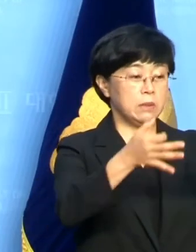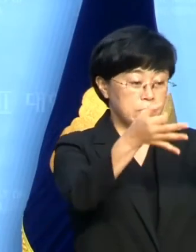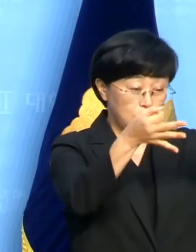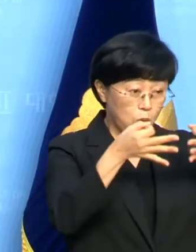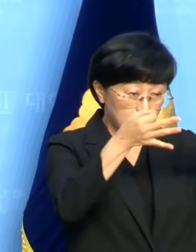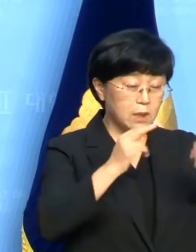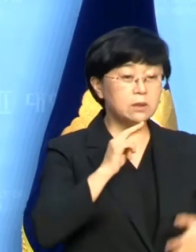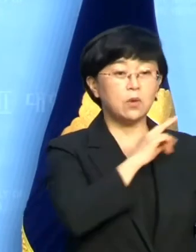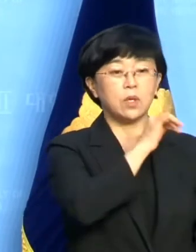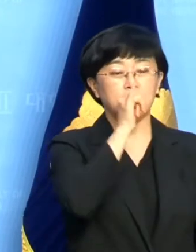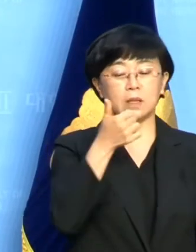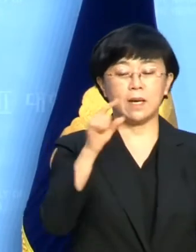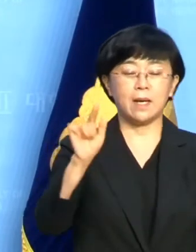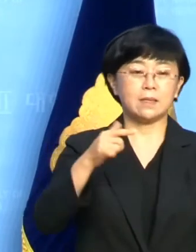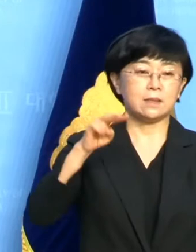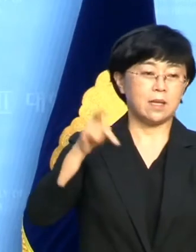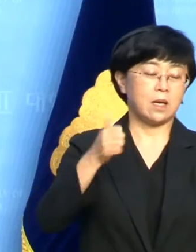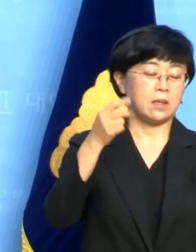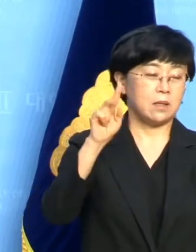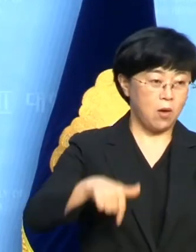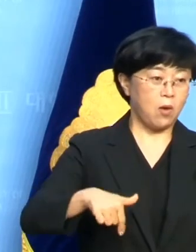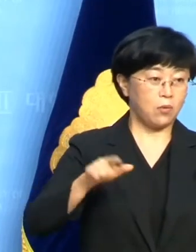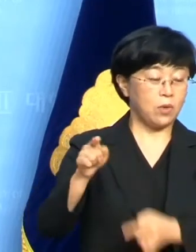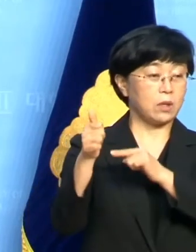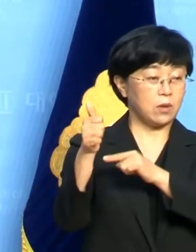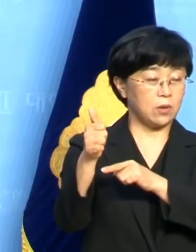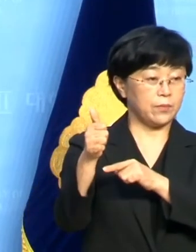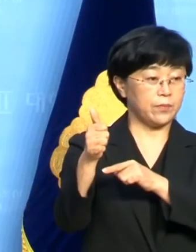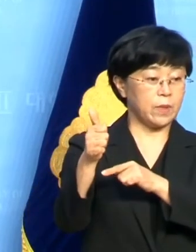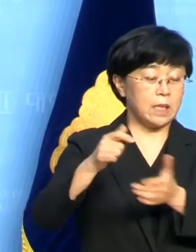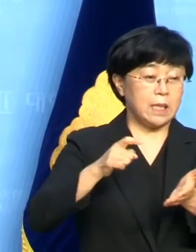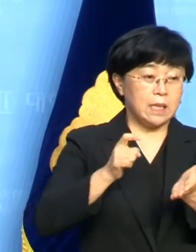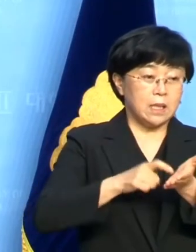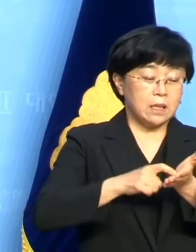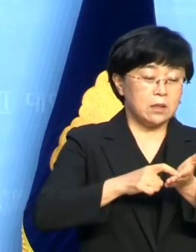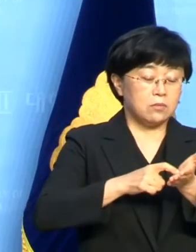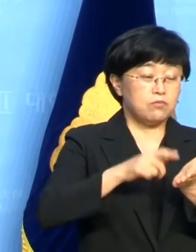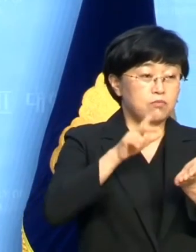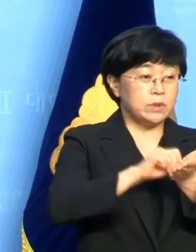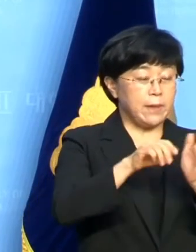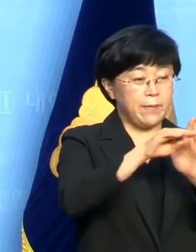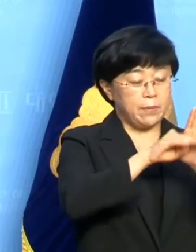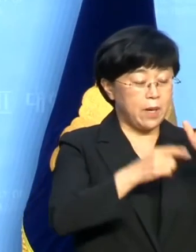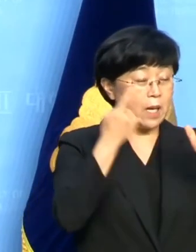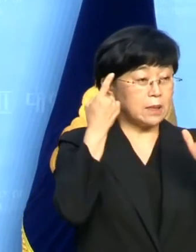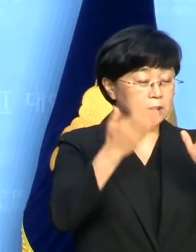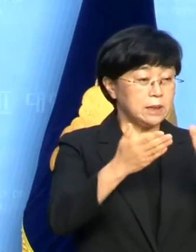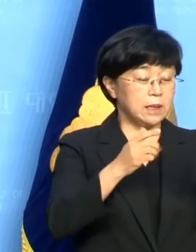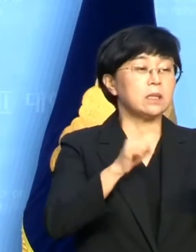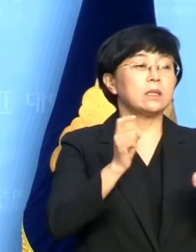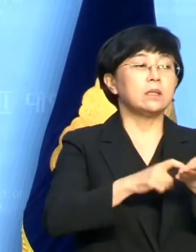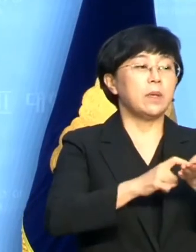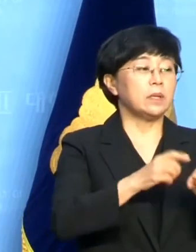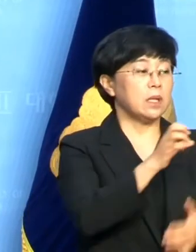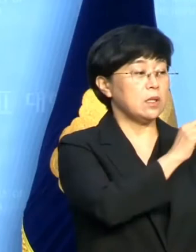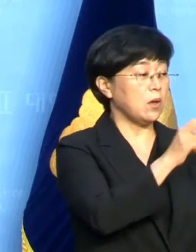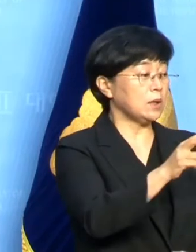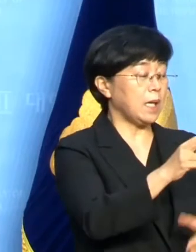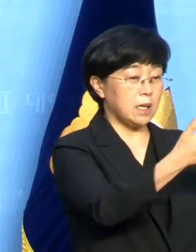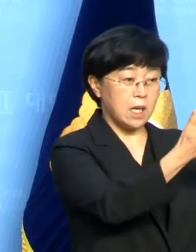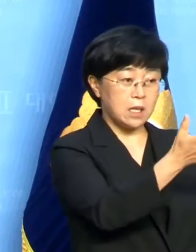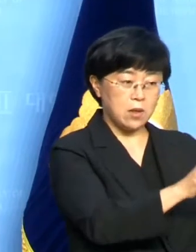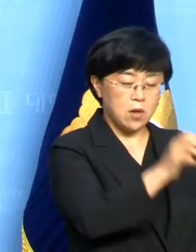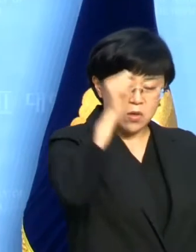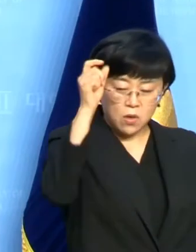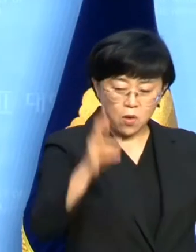받고 있는 한상혁 위원장에 대한 긴급 현안 지리가 시급하며 도 여당 에서는 이를 수차례